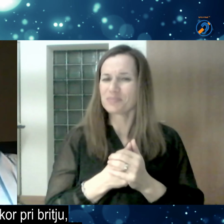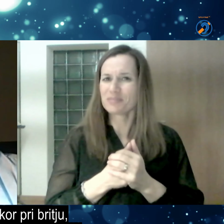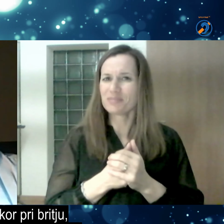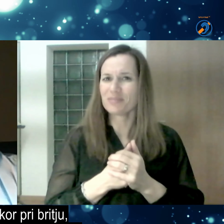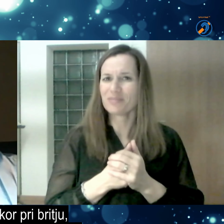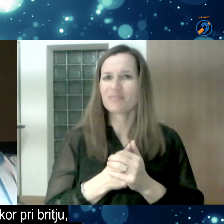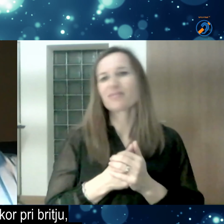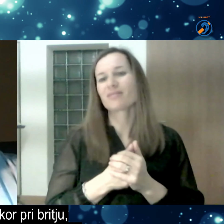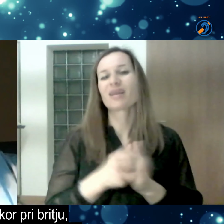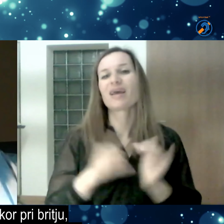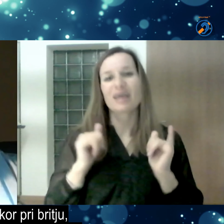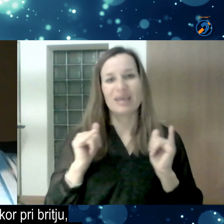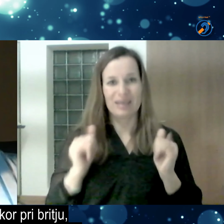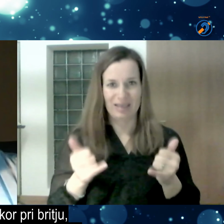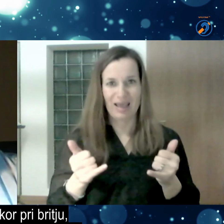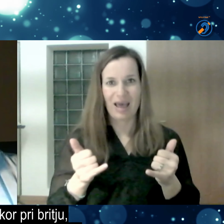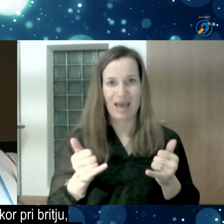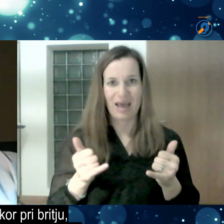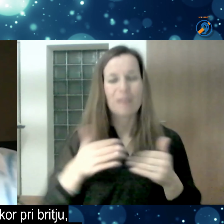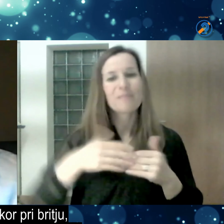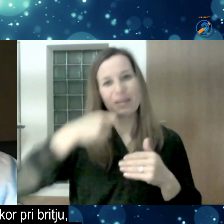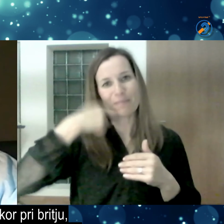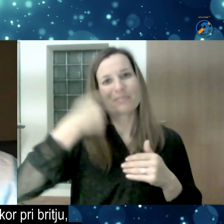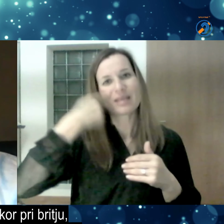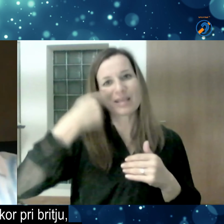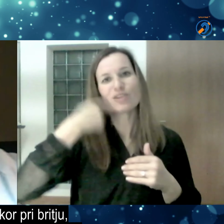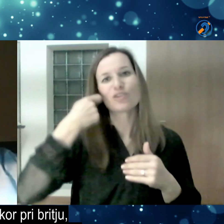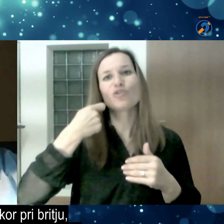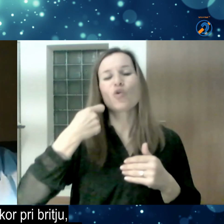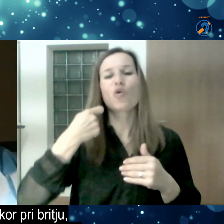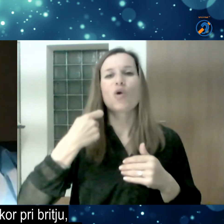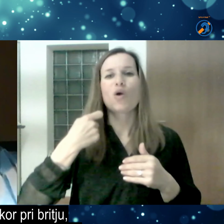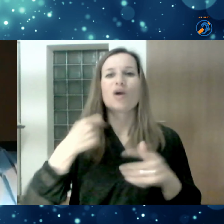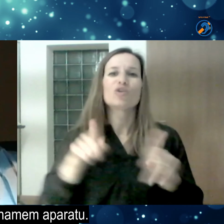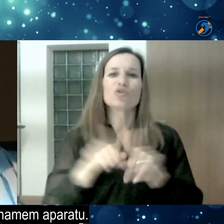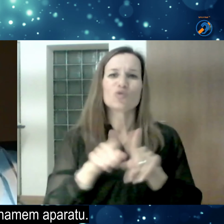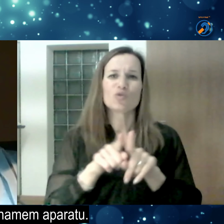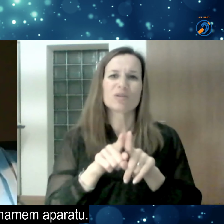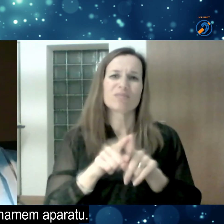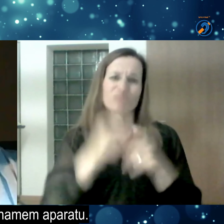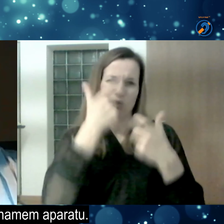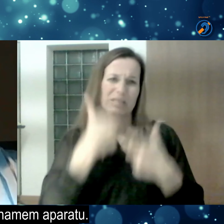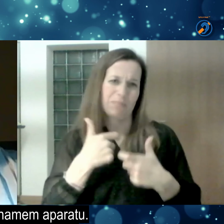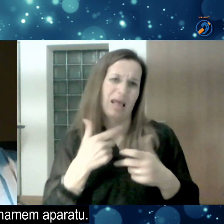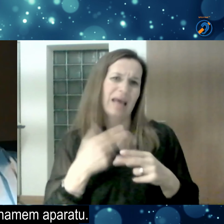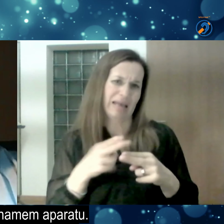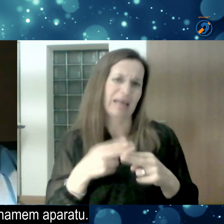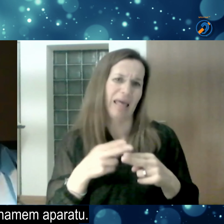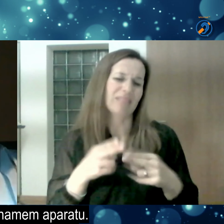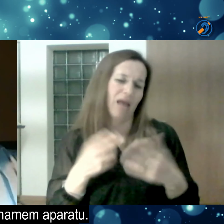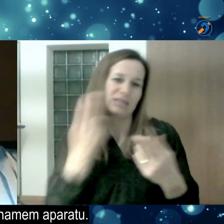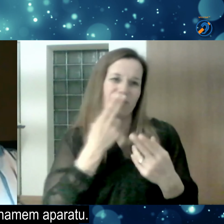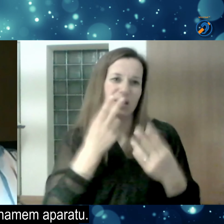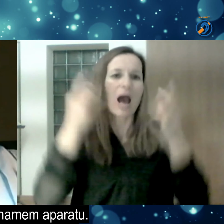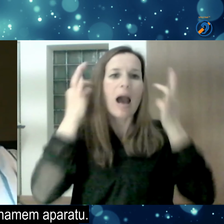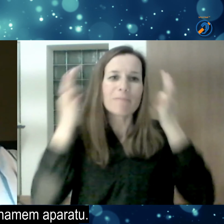Vsekakor, da pri britju, no, da ne omenim pri osebni higieni, snamemo aparat,